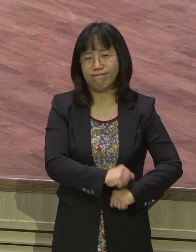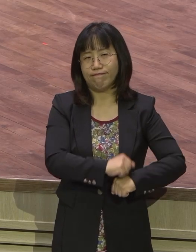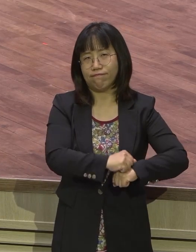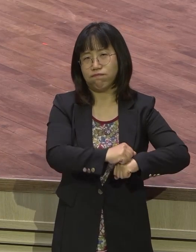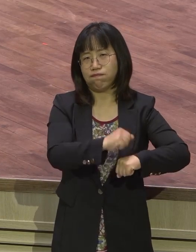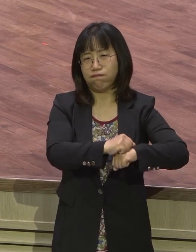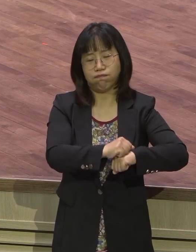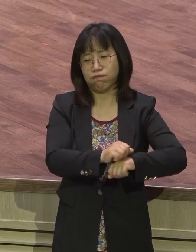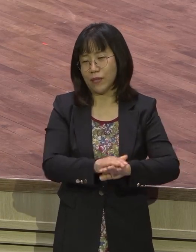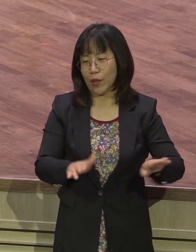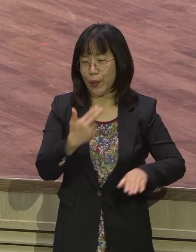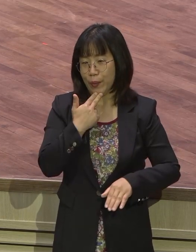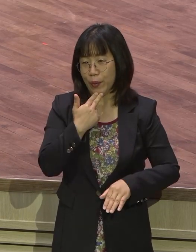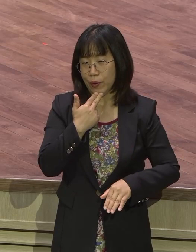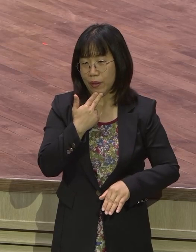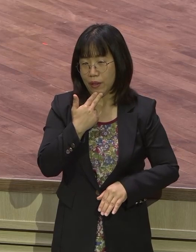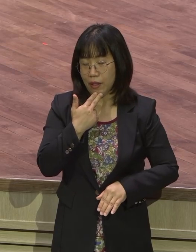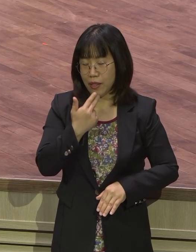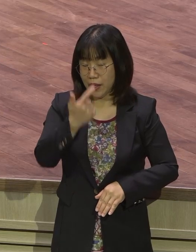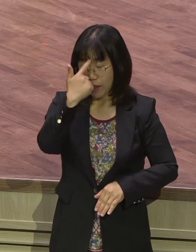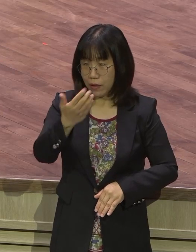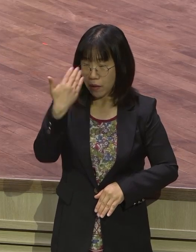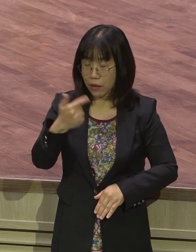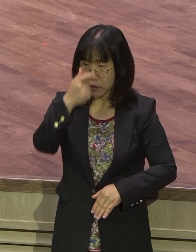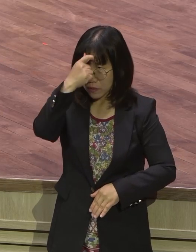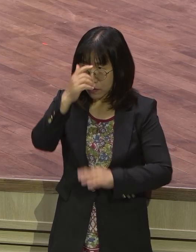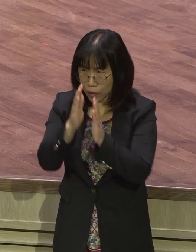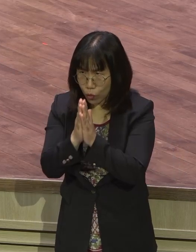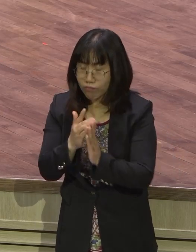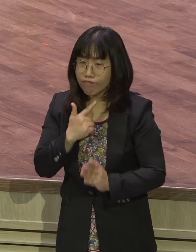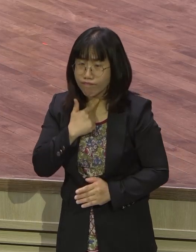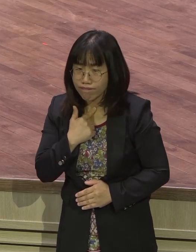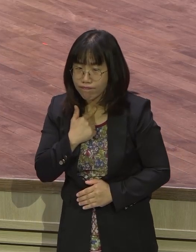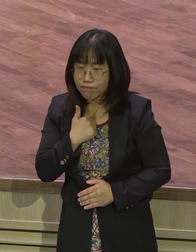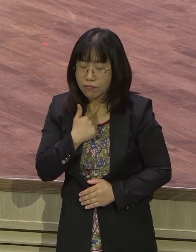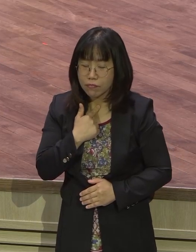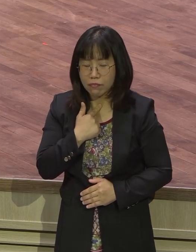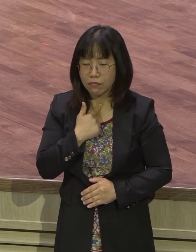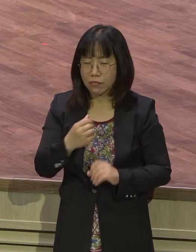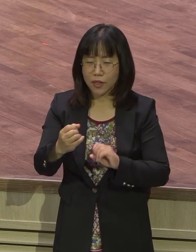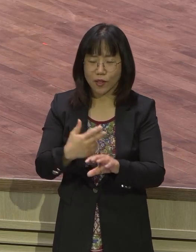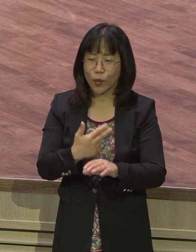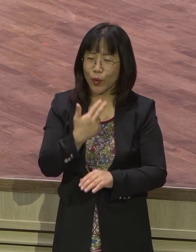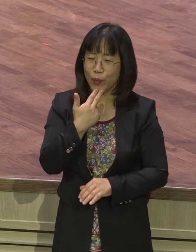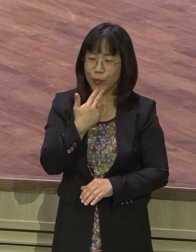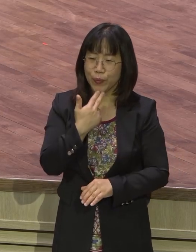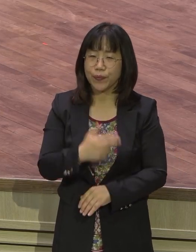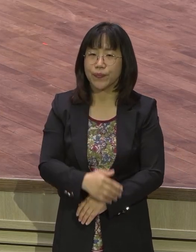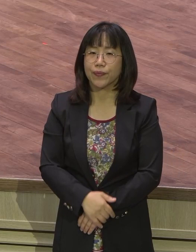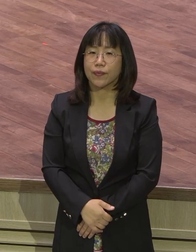그때도 기도도 다 했다니까요. 그런데 하나도 은혜 기도 아니고 그러니까 응답이 안 돼.